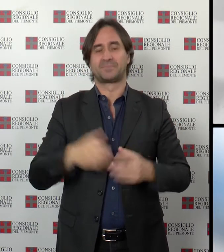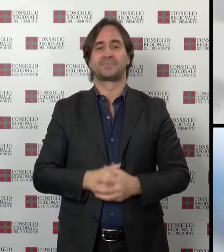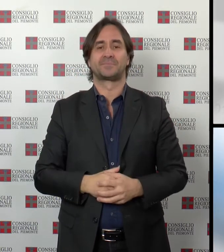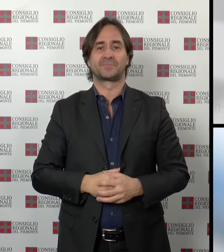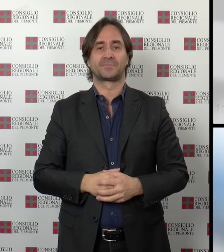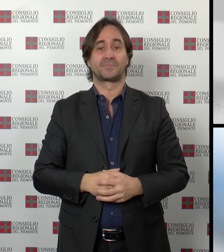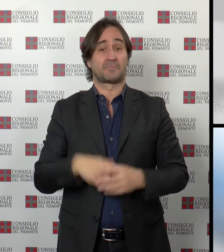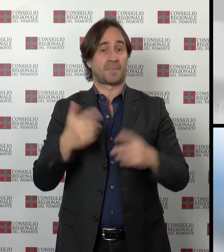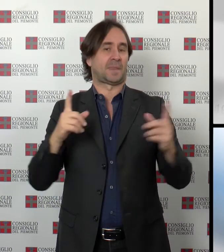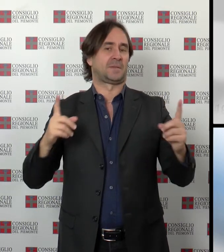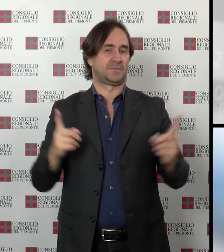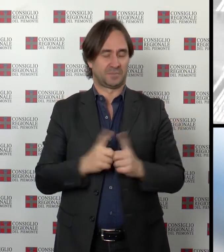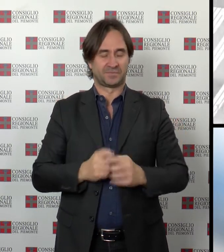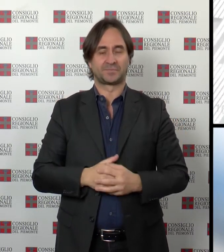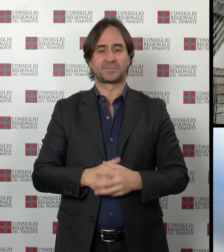In breve.